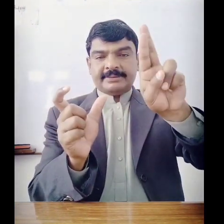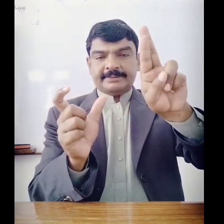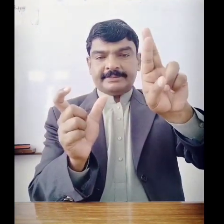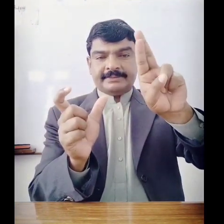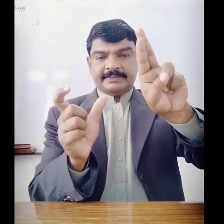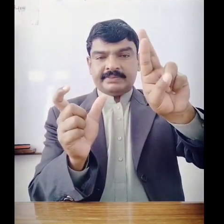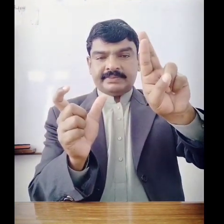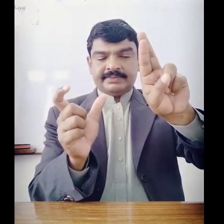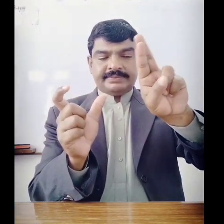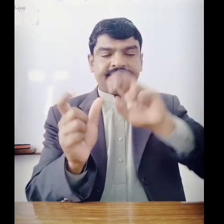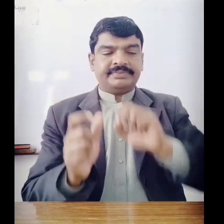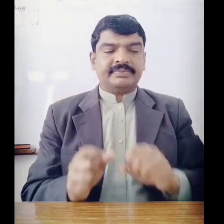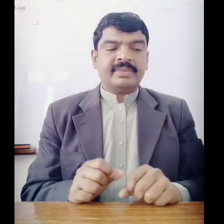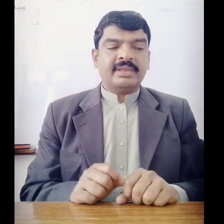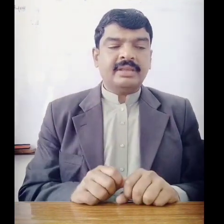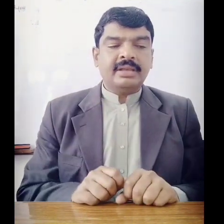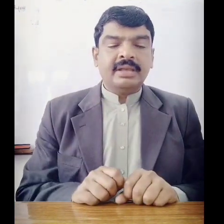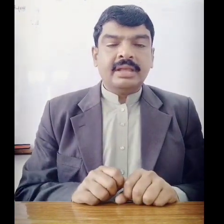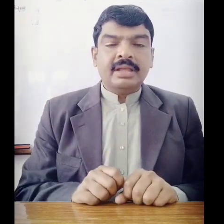सफ़र।